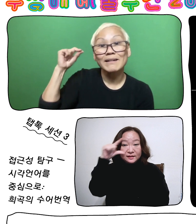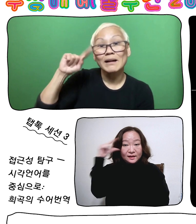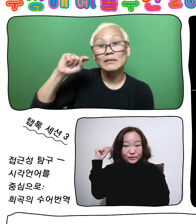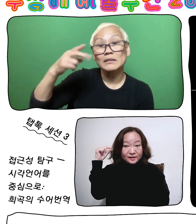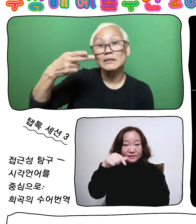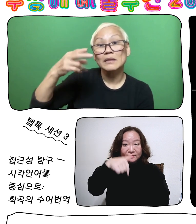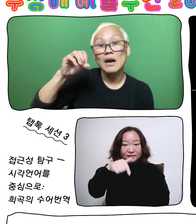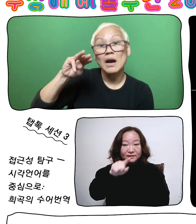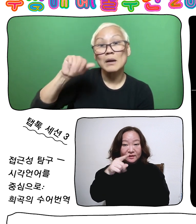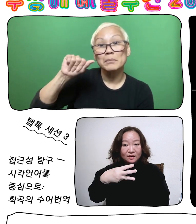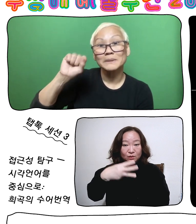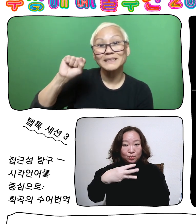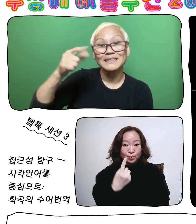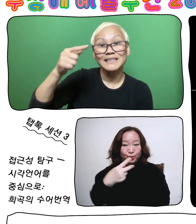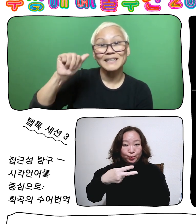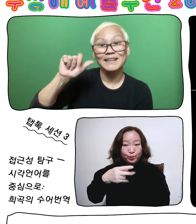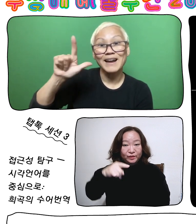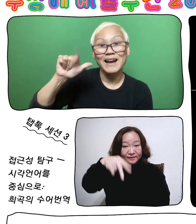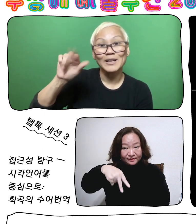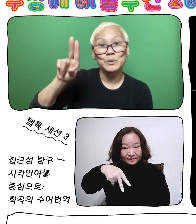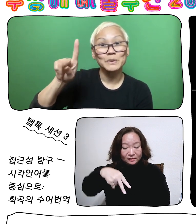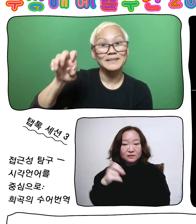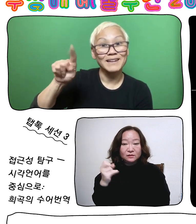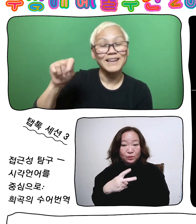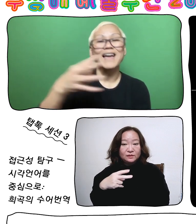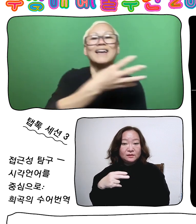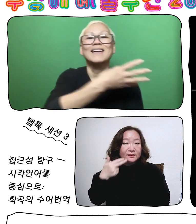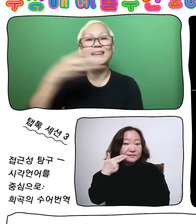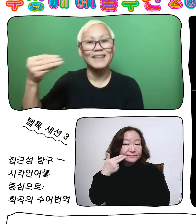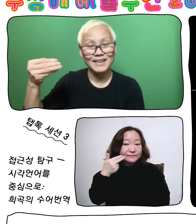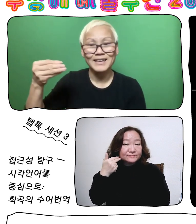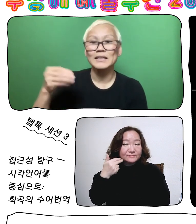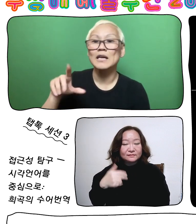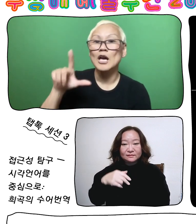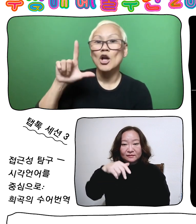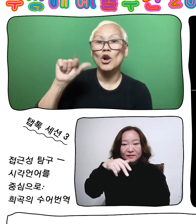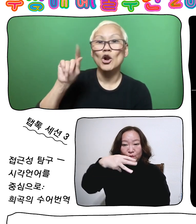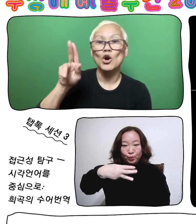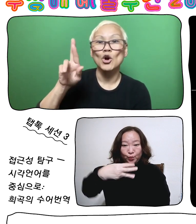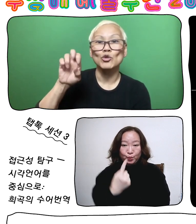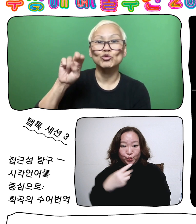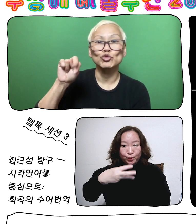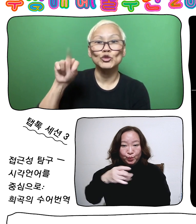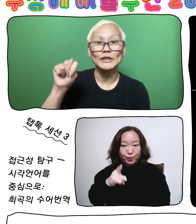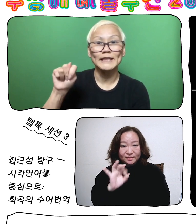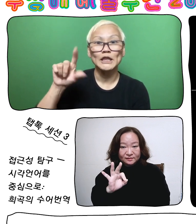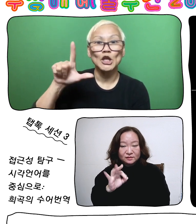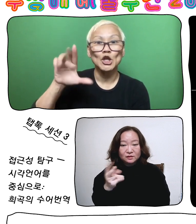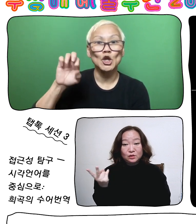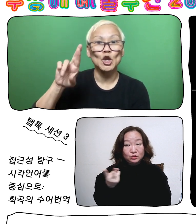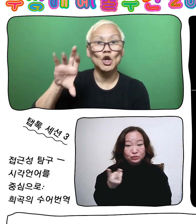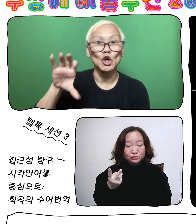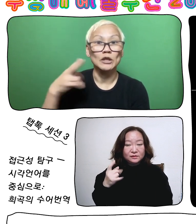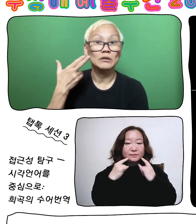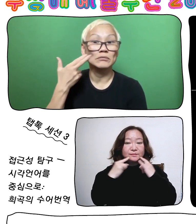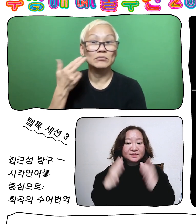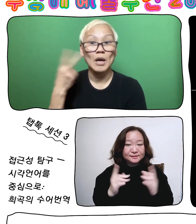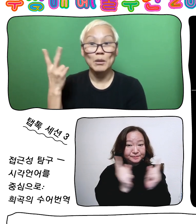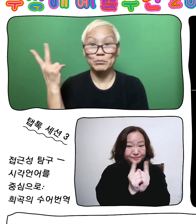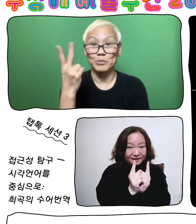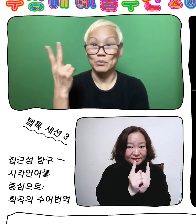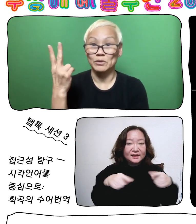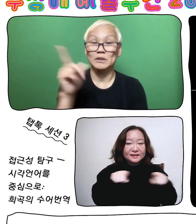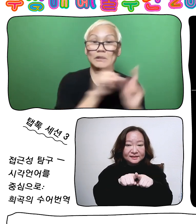프랑스인인 갈로댓과 로랭은 함께 미국으로 건너갔고 농인 교사였던 로랭은 미국에서 프랑스